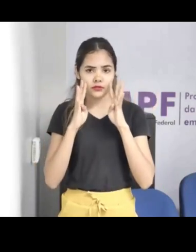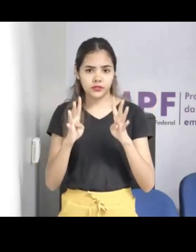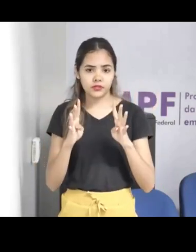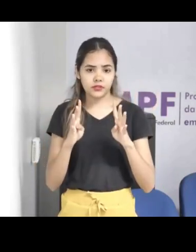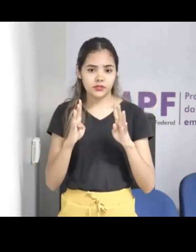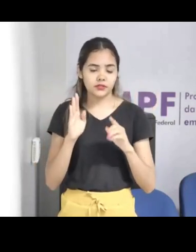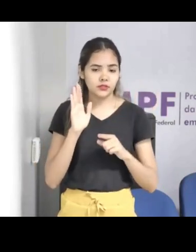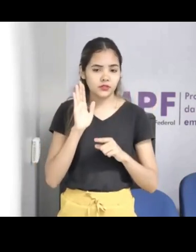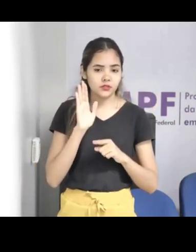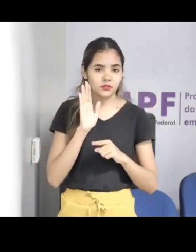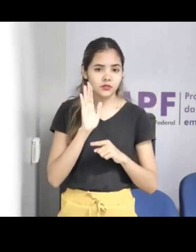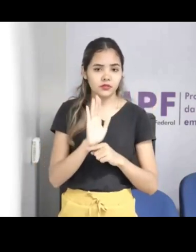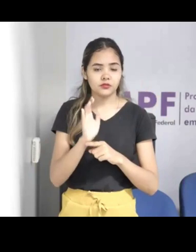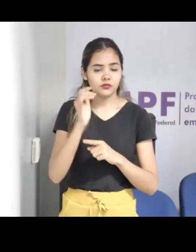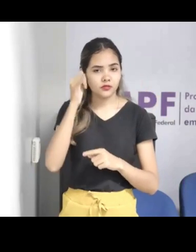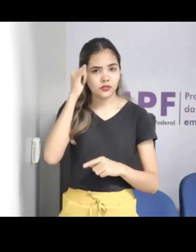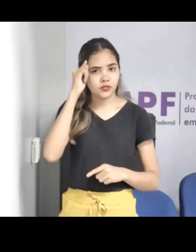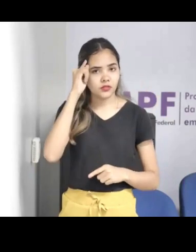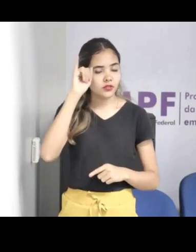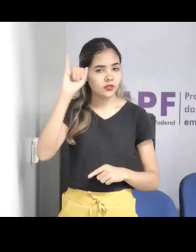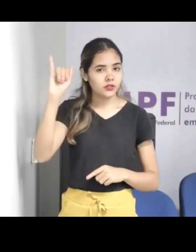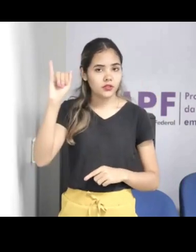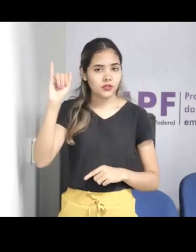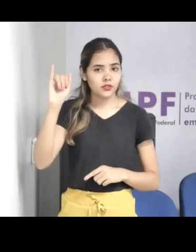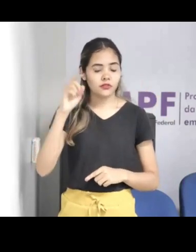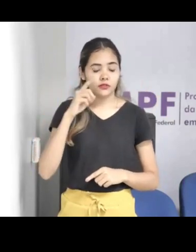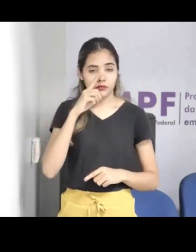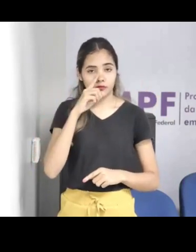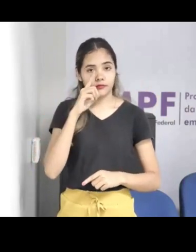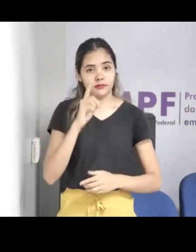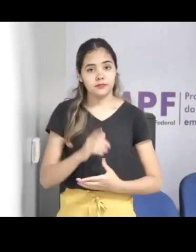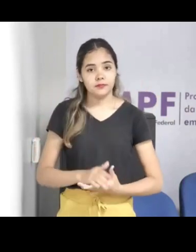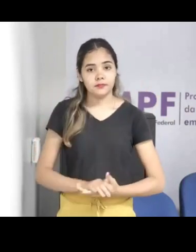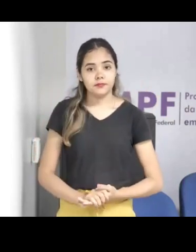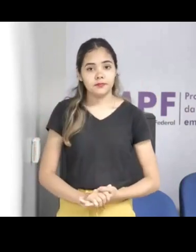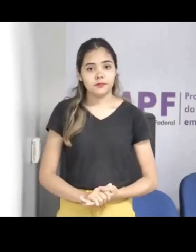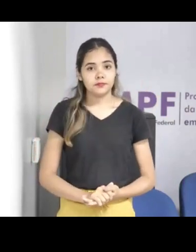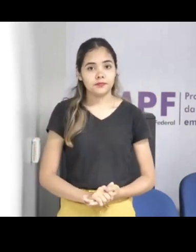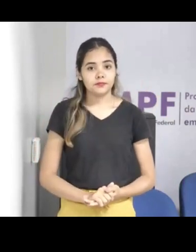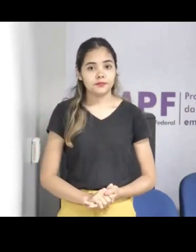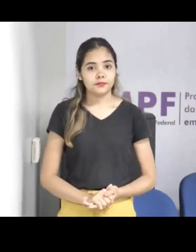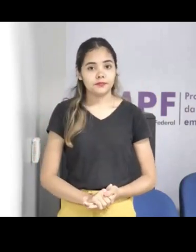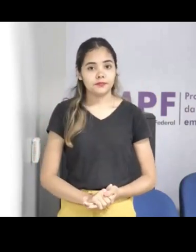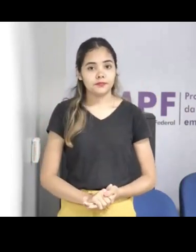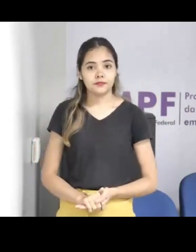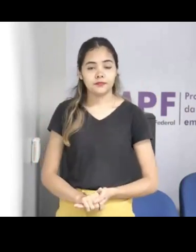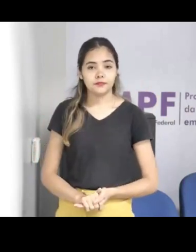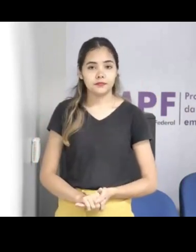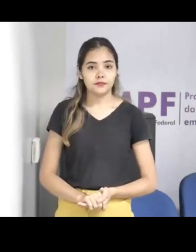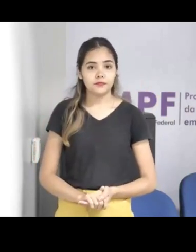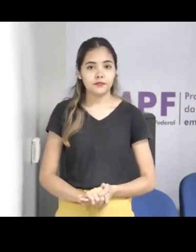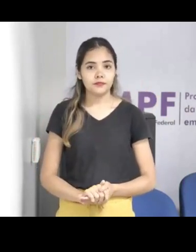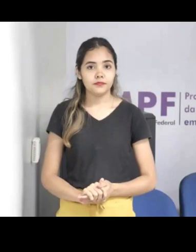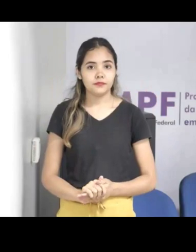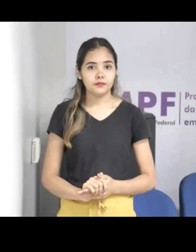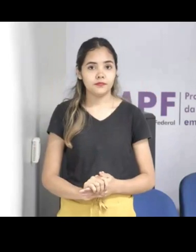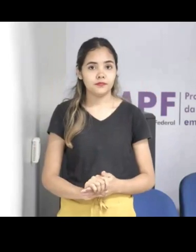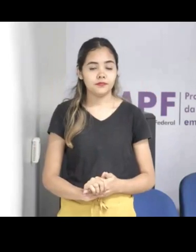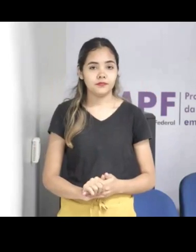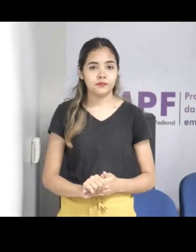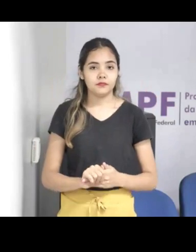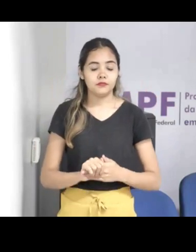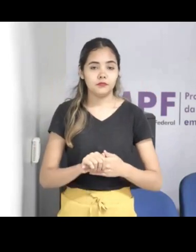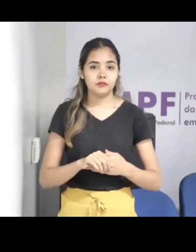sexual contra as crianças. E o Child Fund adota como bandeira, já o ano passado e esse ano, a prevenção da violência online